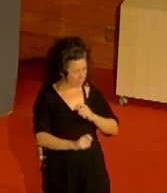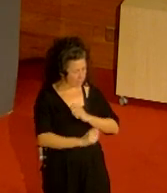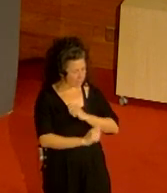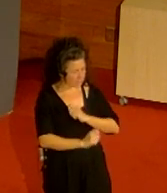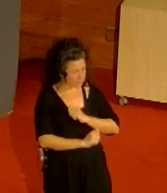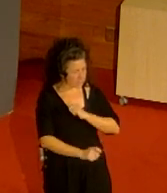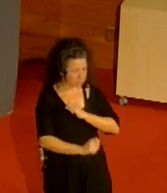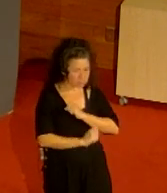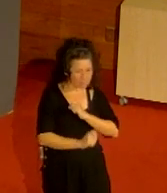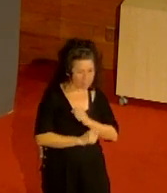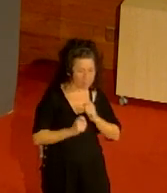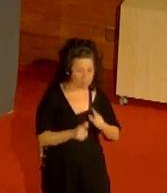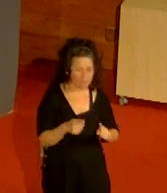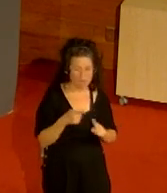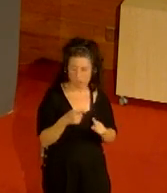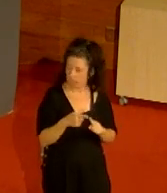como tu revista?